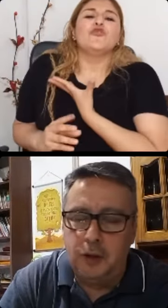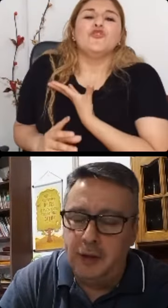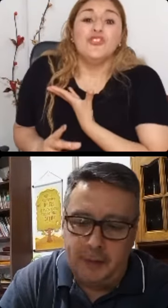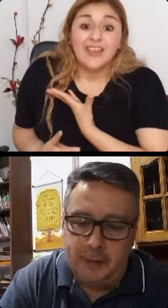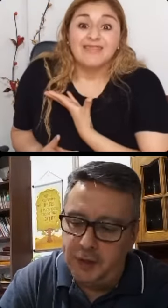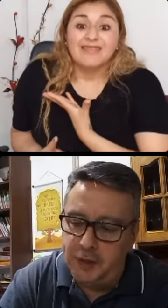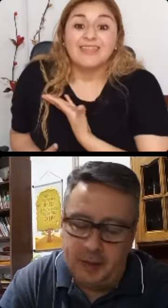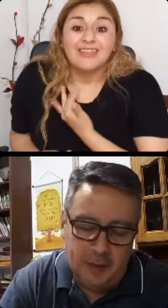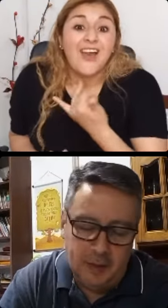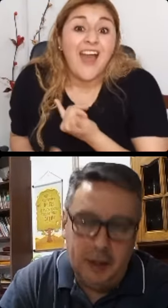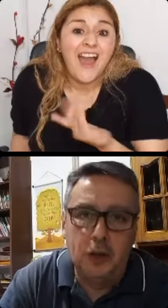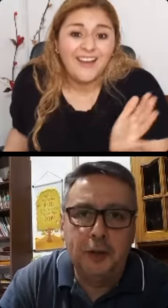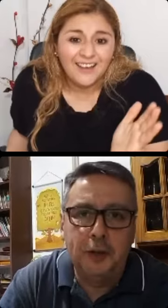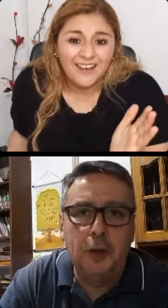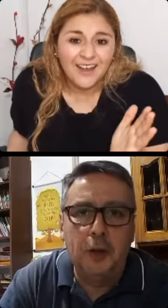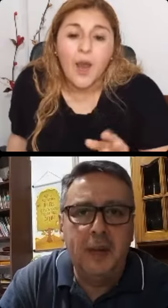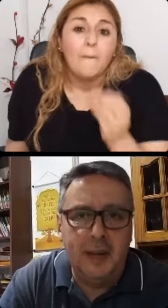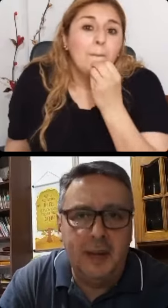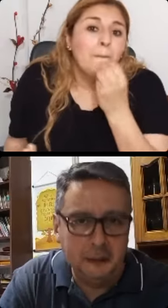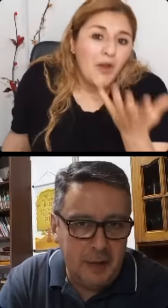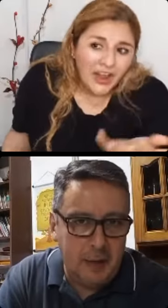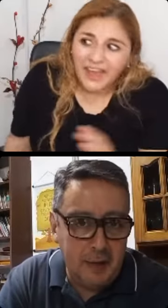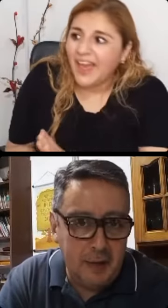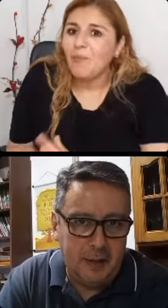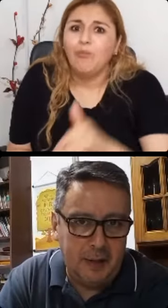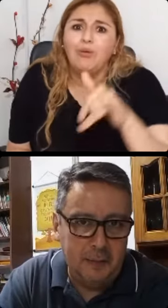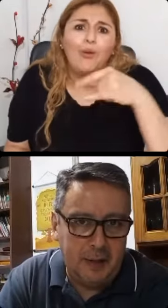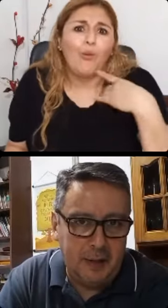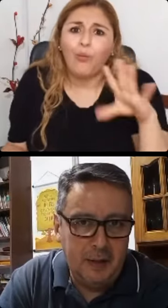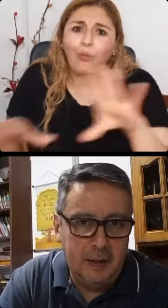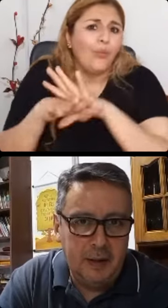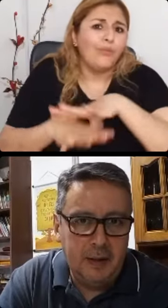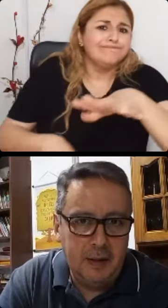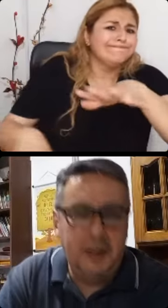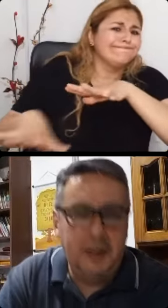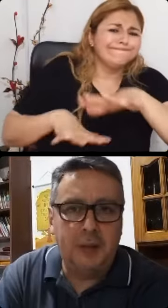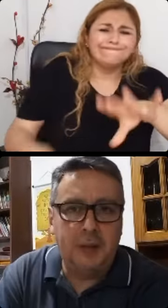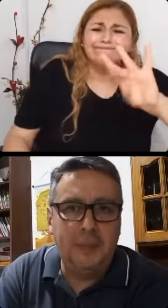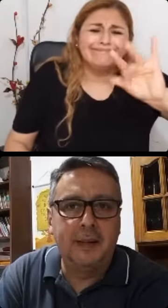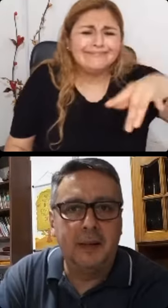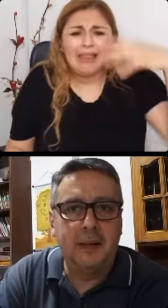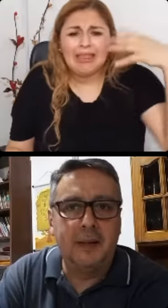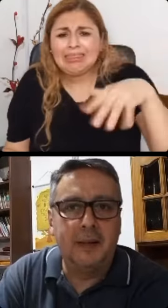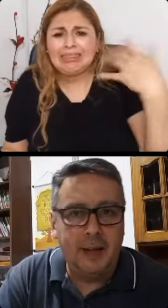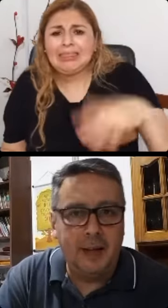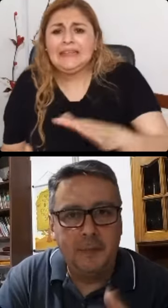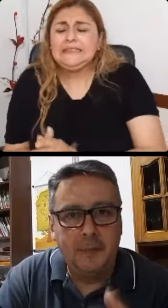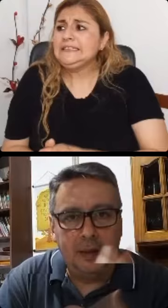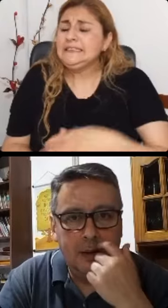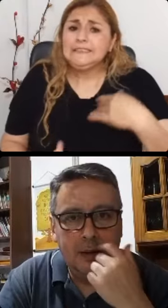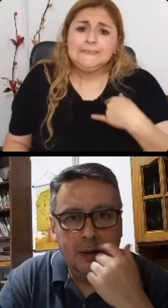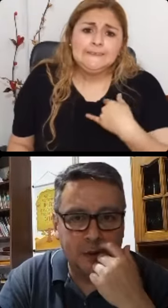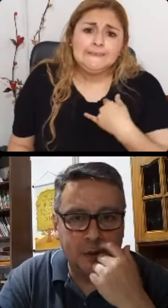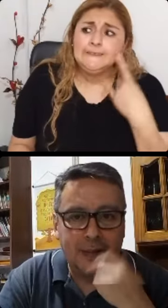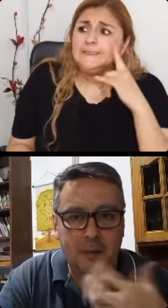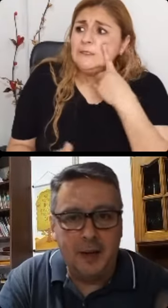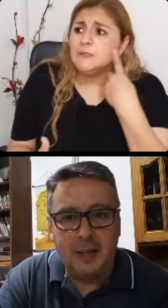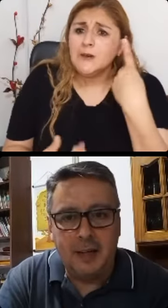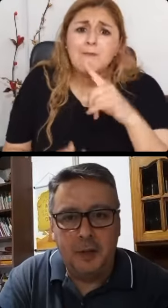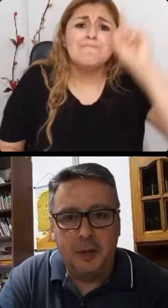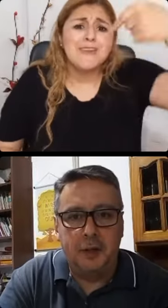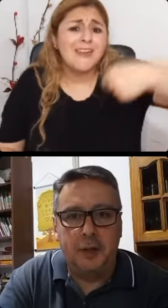donde no sé no estoy bien anímicamente y eso también refleja o